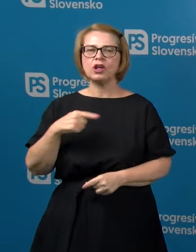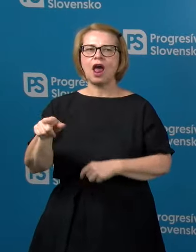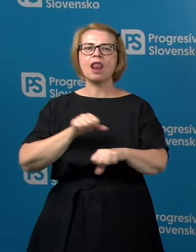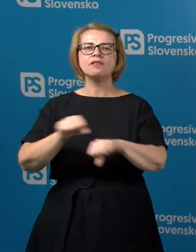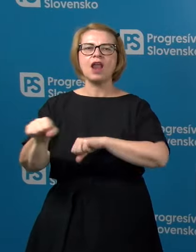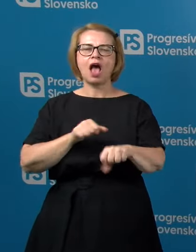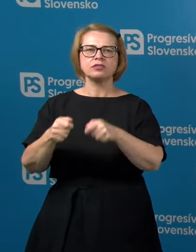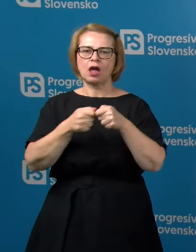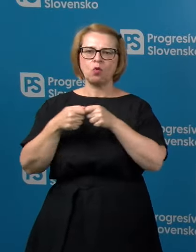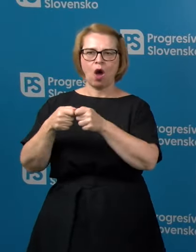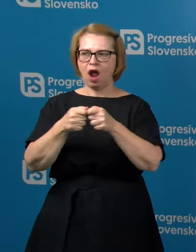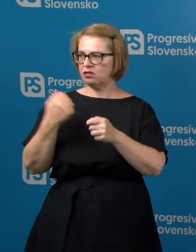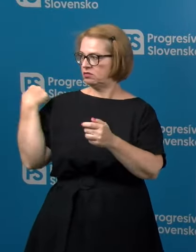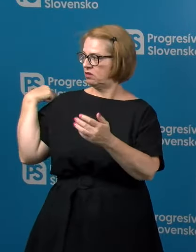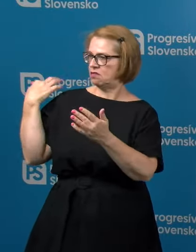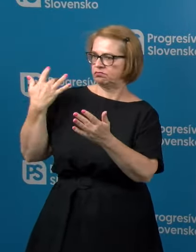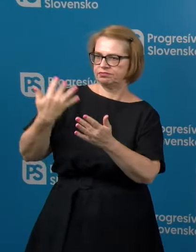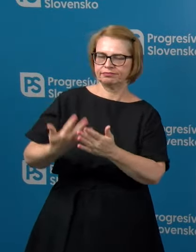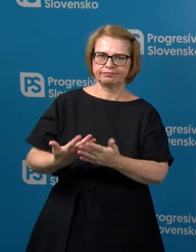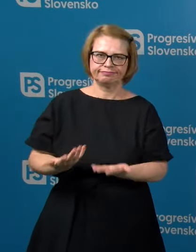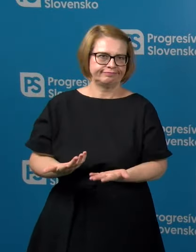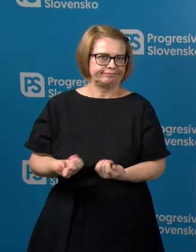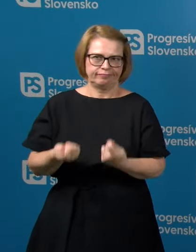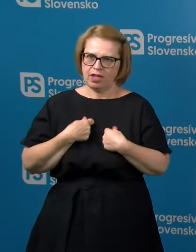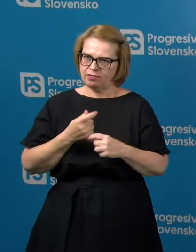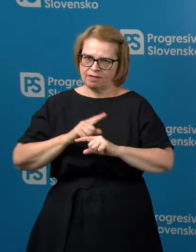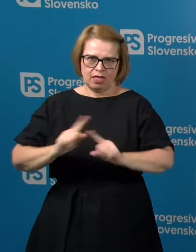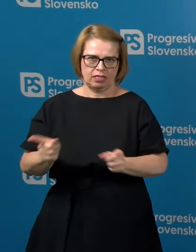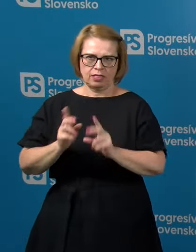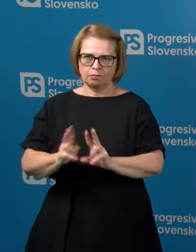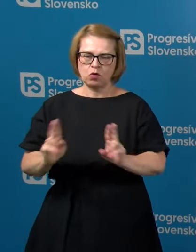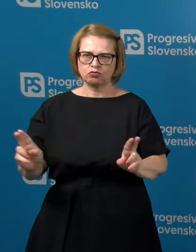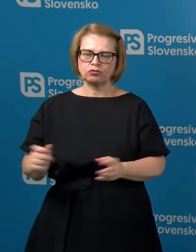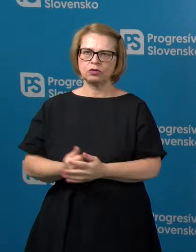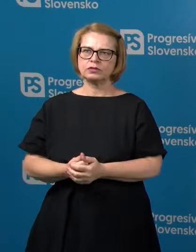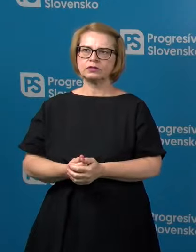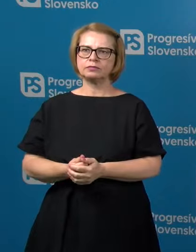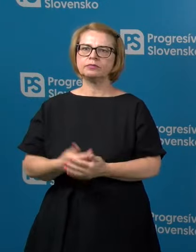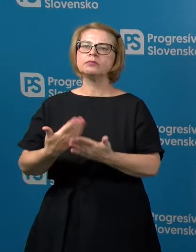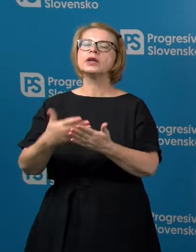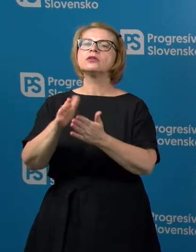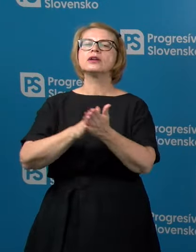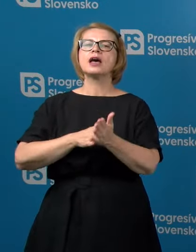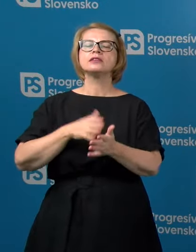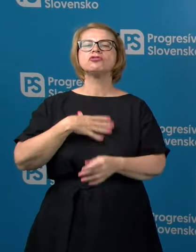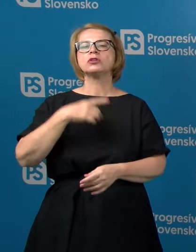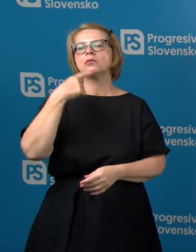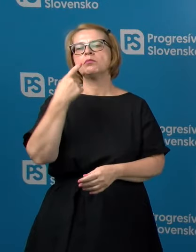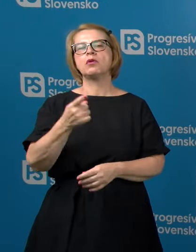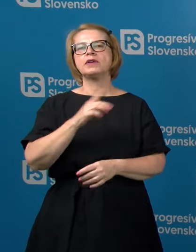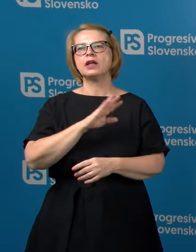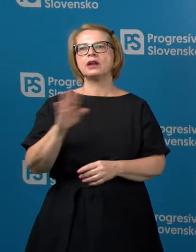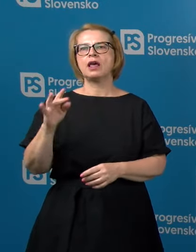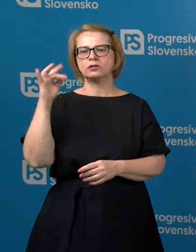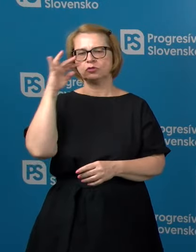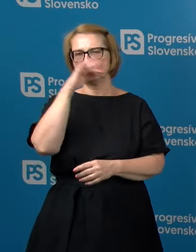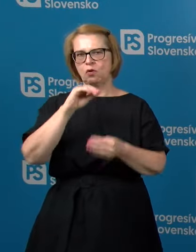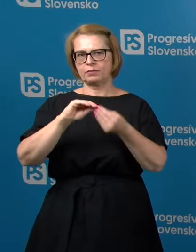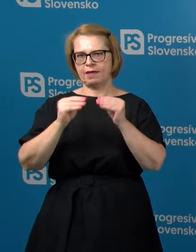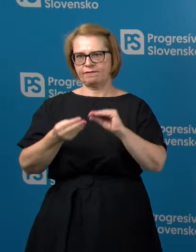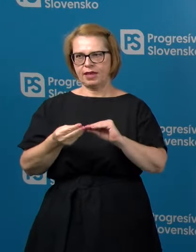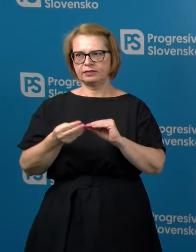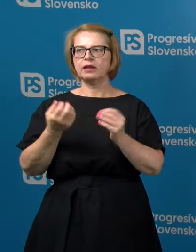v uplynulých dňoch nám nedáva inú možnosť. Dovoľte mi na začiatok iba pár poznámok, ktorými